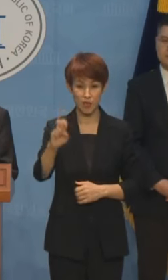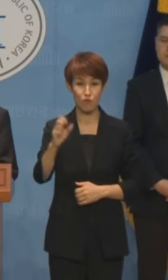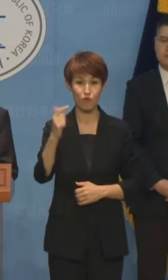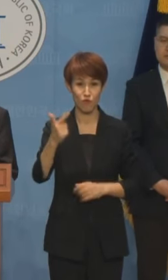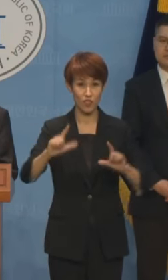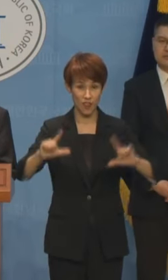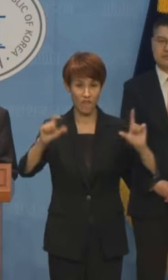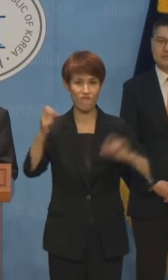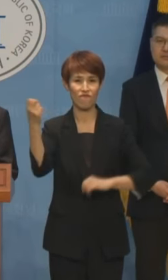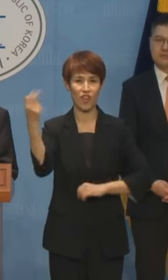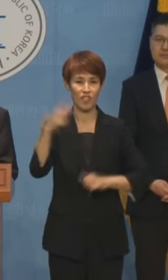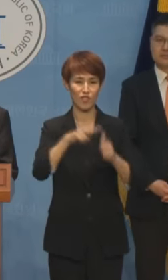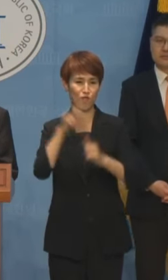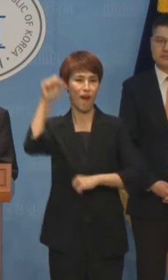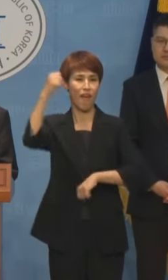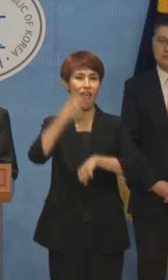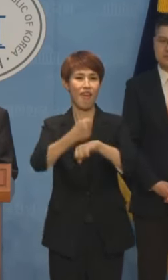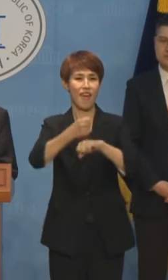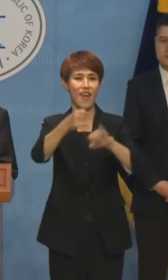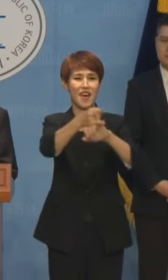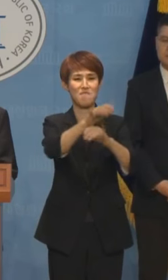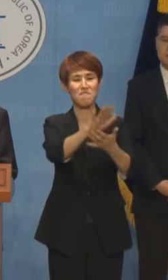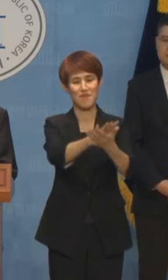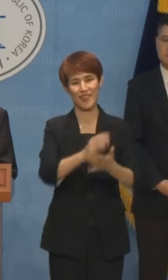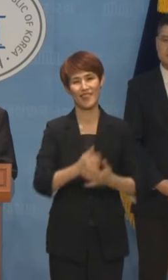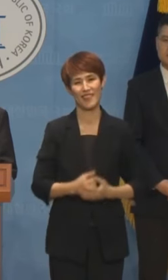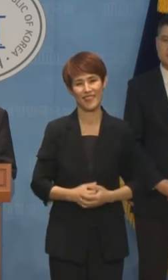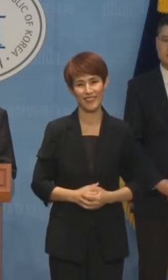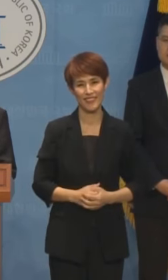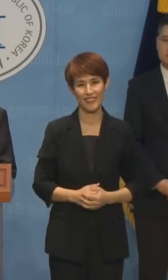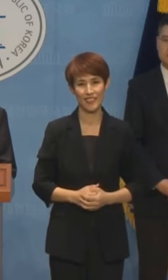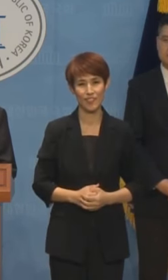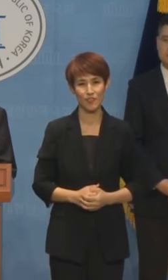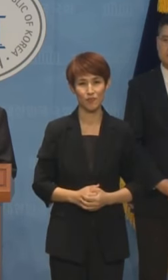꼭 다시 돌아오겠다는 약속을 했습니다.